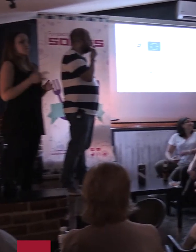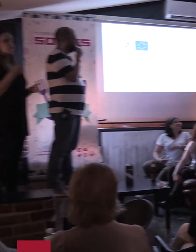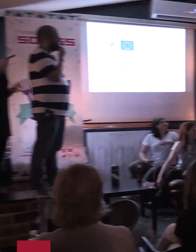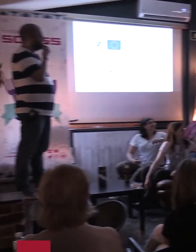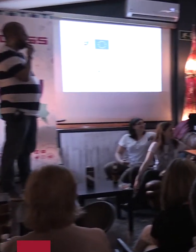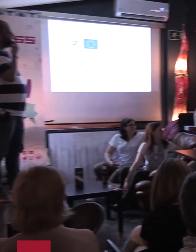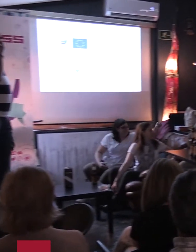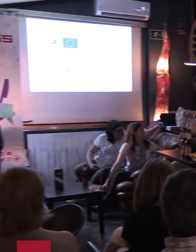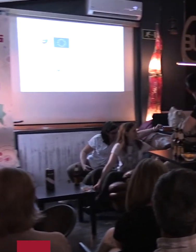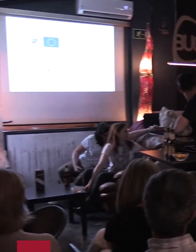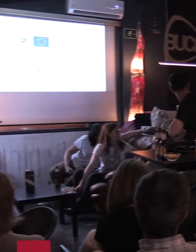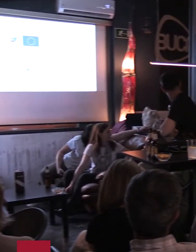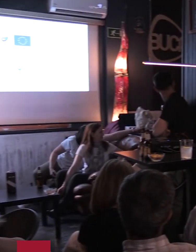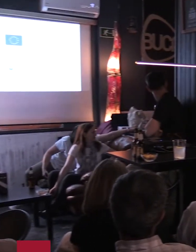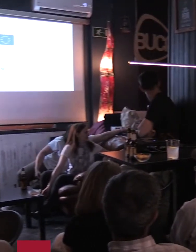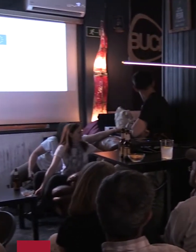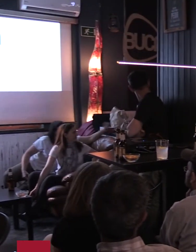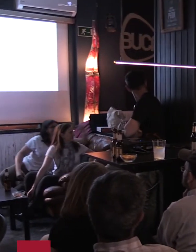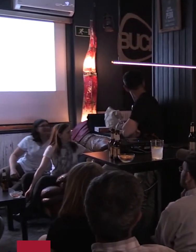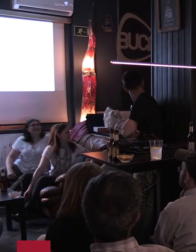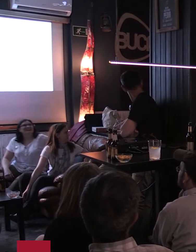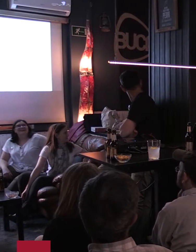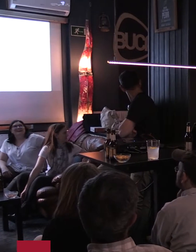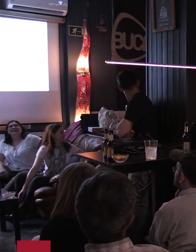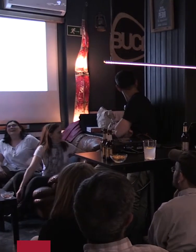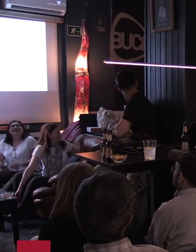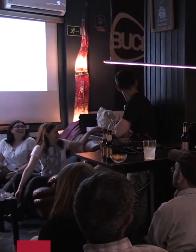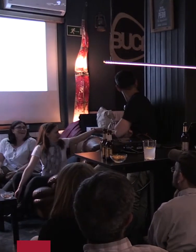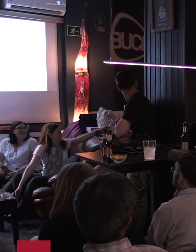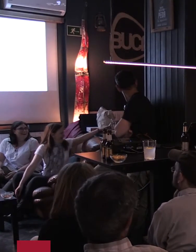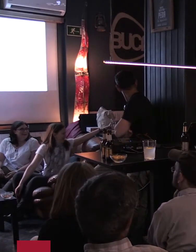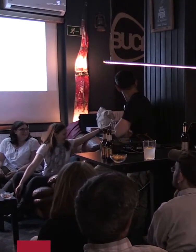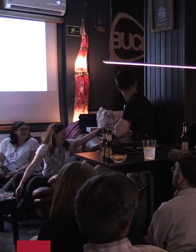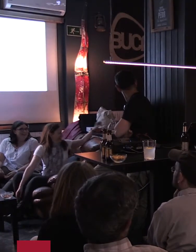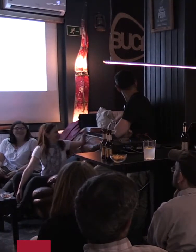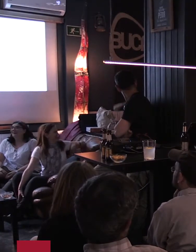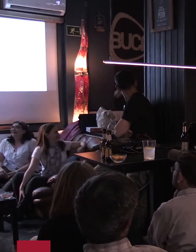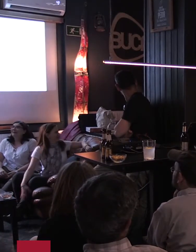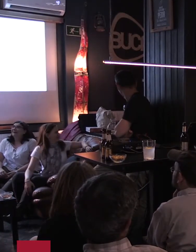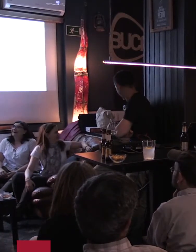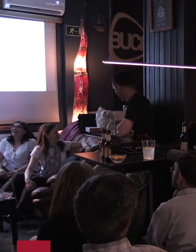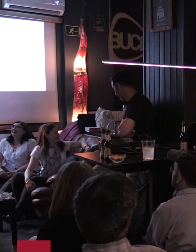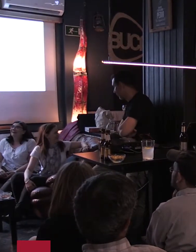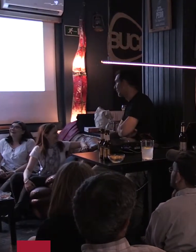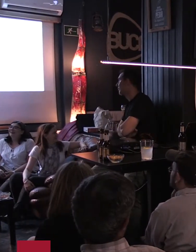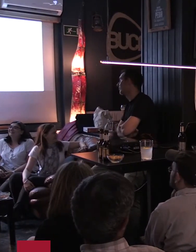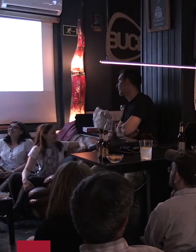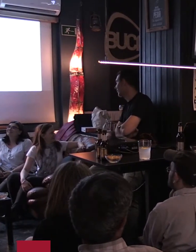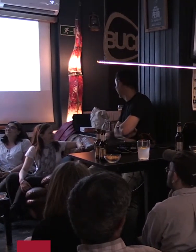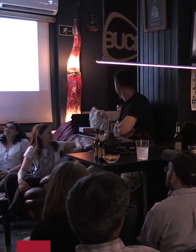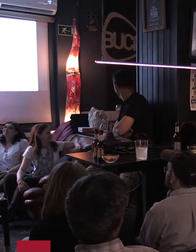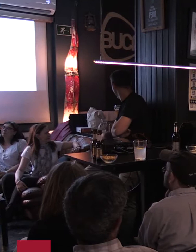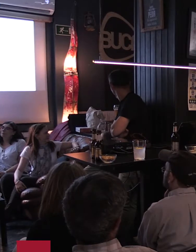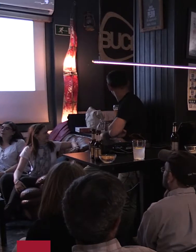Antes has comentado que los cables, sí, tal, que tienen que ser una escala nanométrica, podrían resultar un problema porque el cuerpo humano se defiende de todo lo que, sí, sea el pulso como